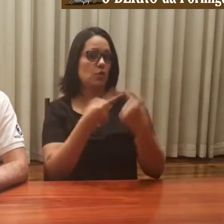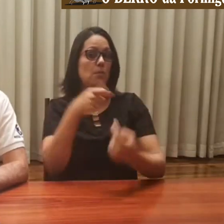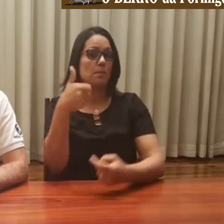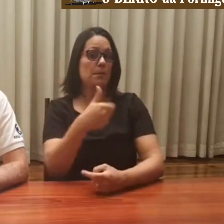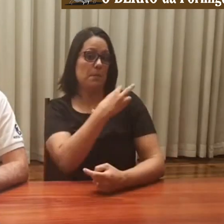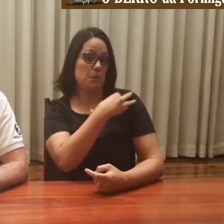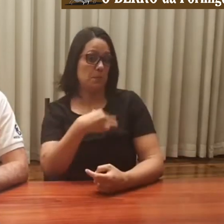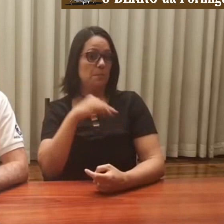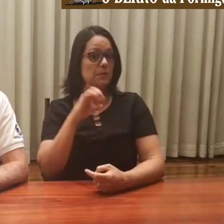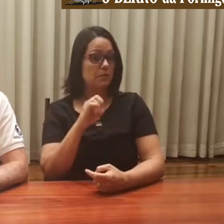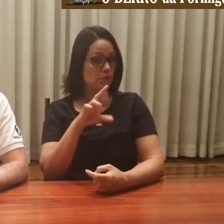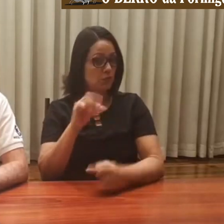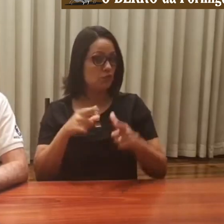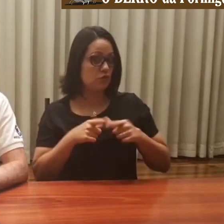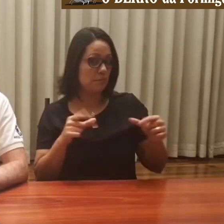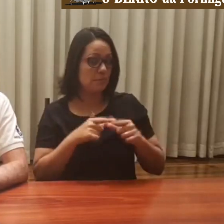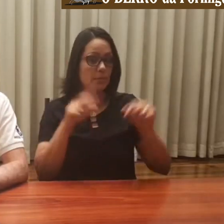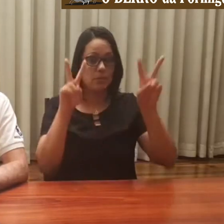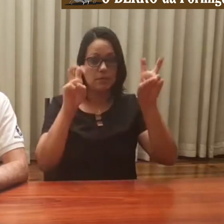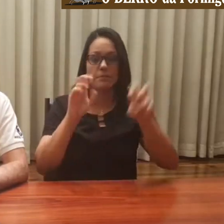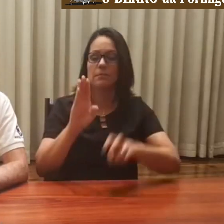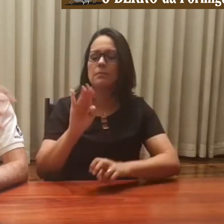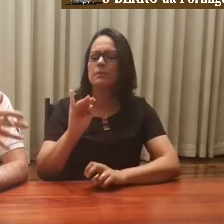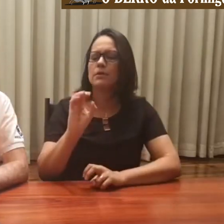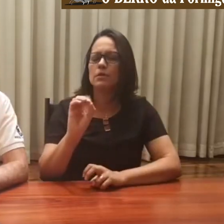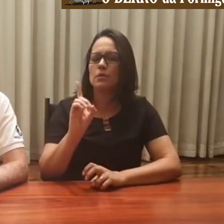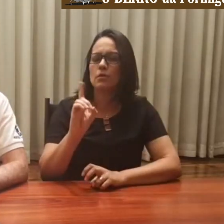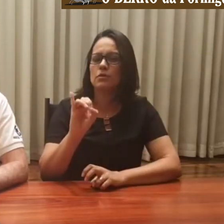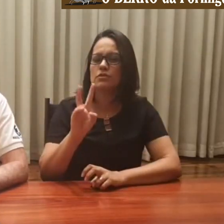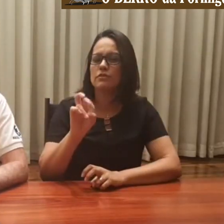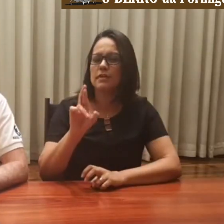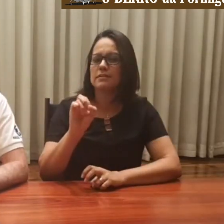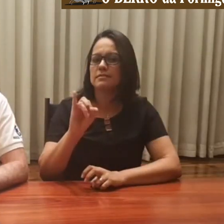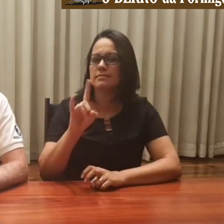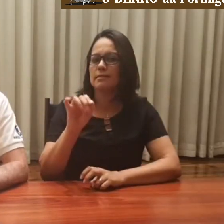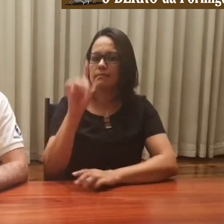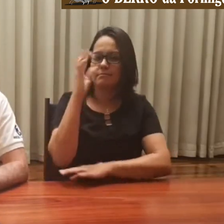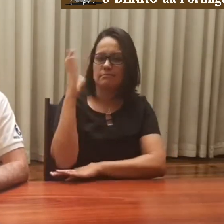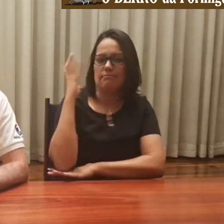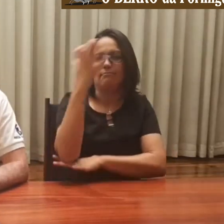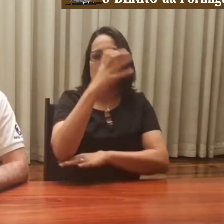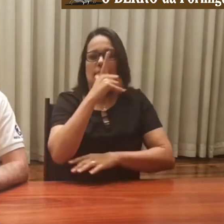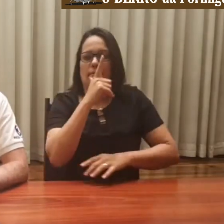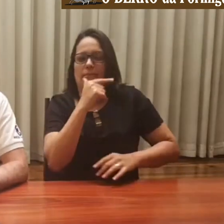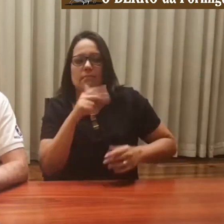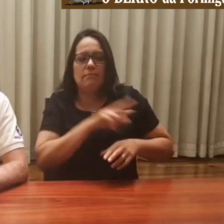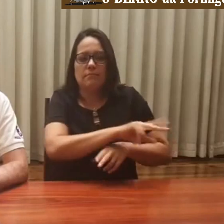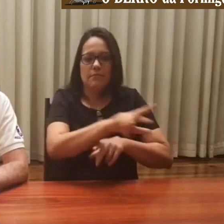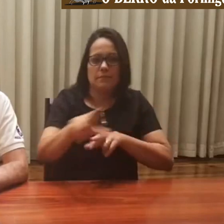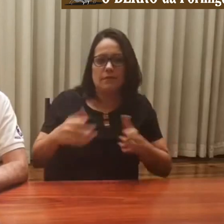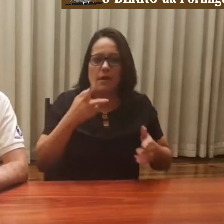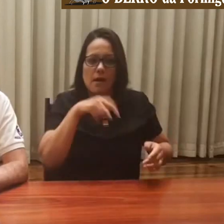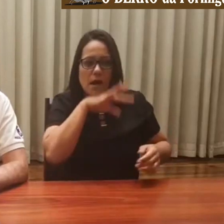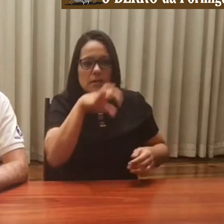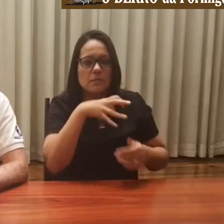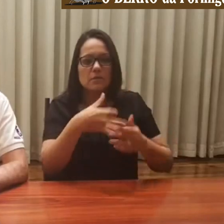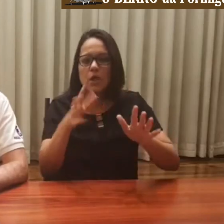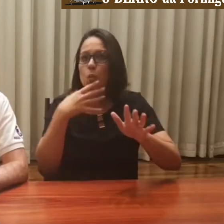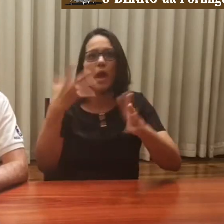da biodiversidade, quem sabe em conjunto, né, explorarmos aí isso na Amazônia. Ninguém quer